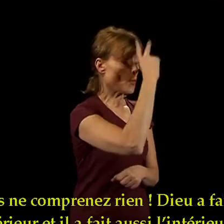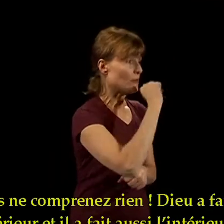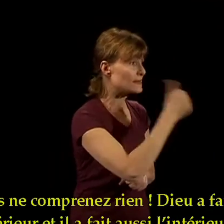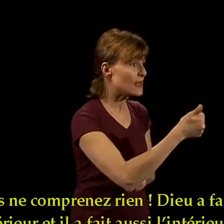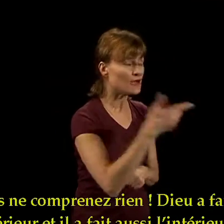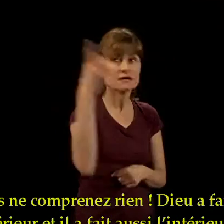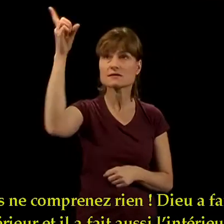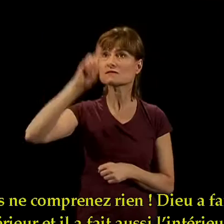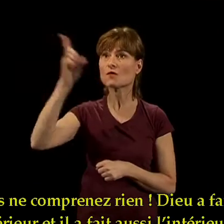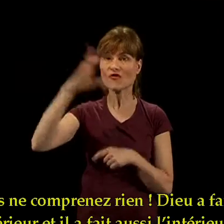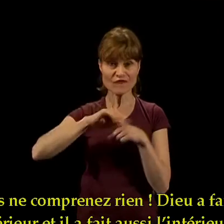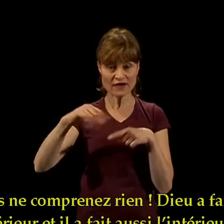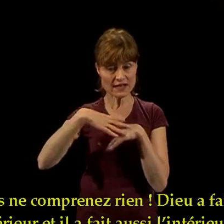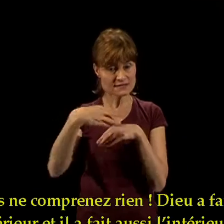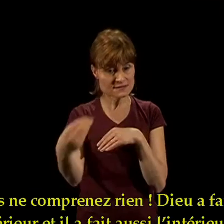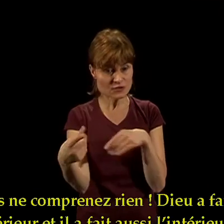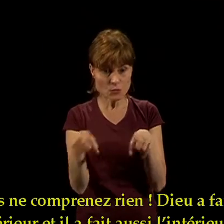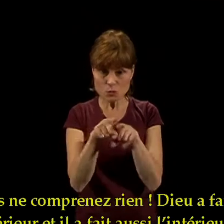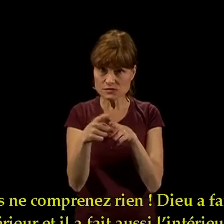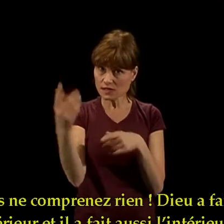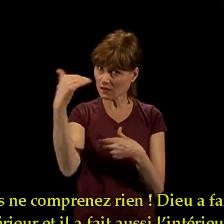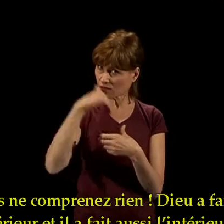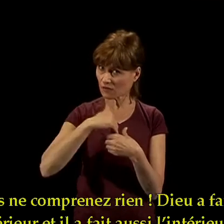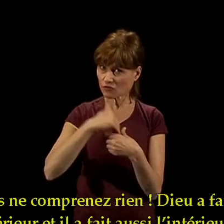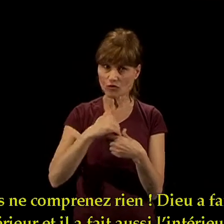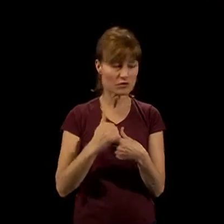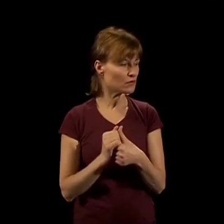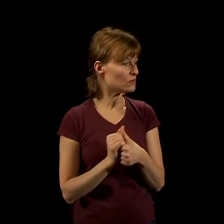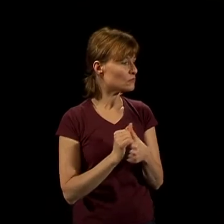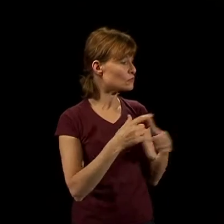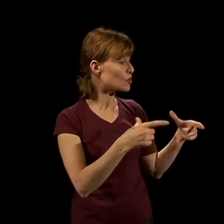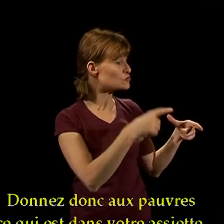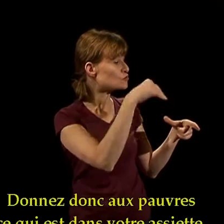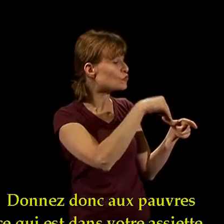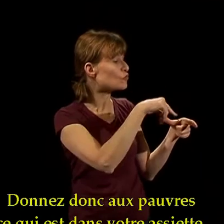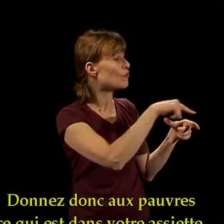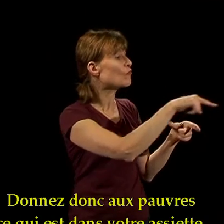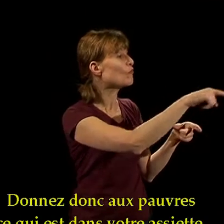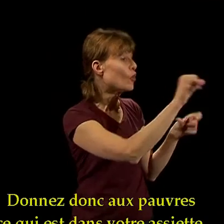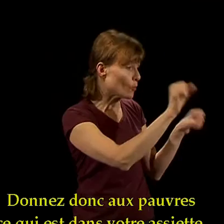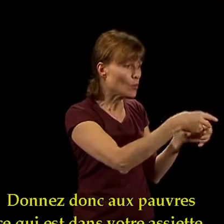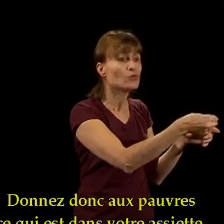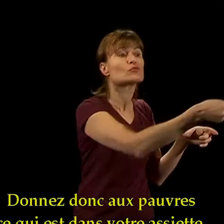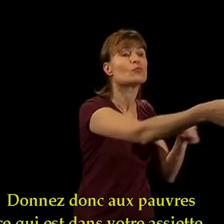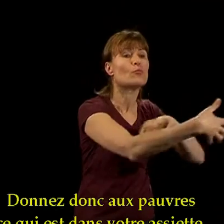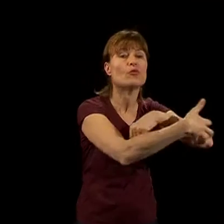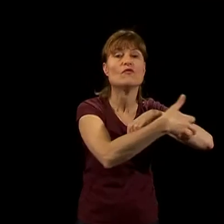Vous ne comprenez rien. Dieu a fait l'extérieur et il a fait aussi l'intérieur. Donnez donc aux pauvres ce qui est dans votre